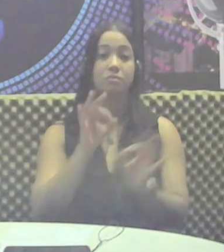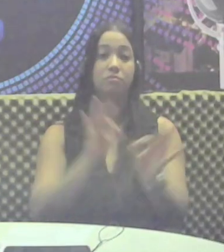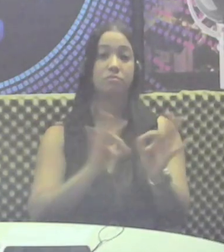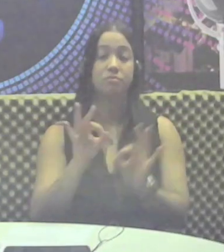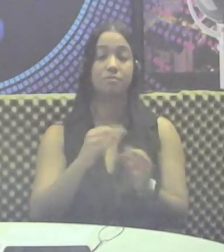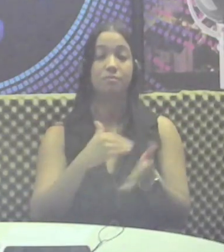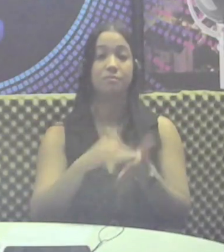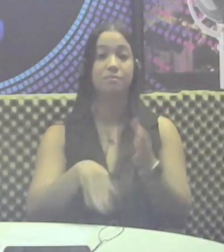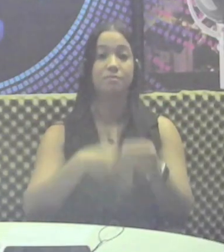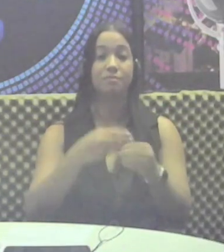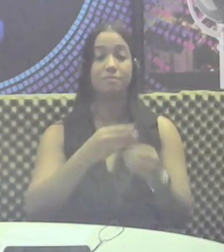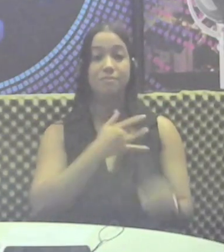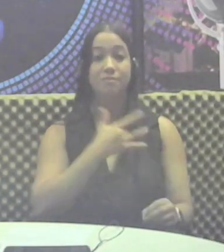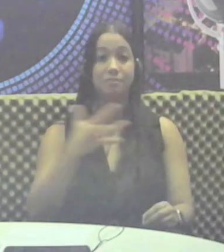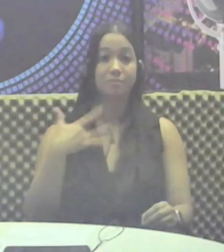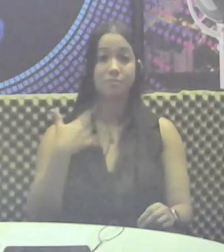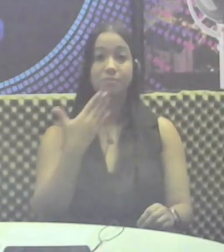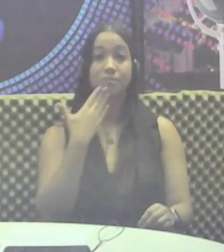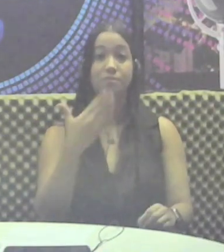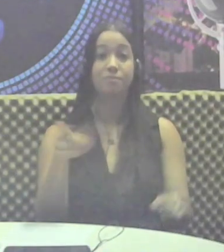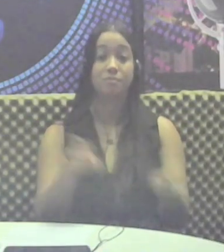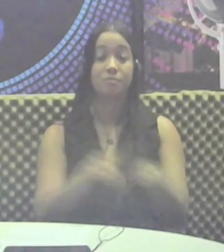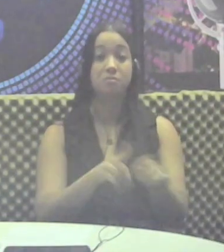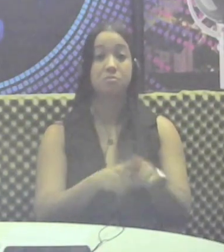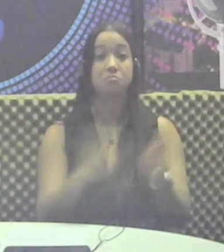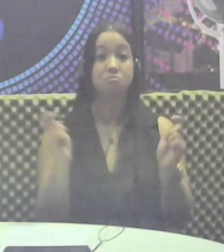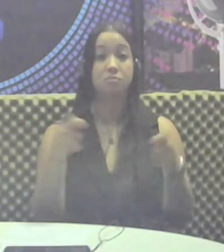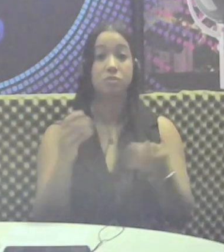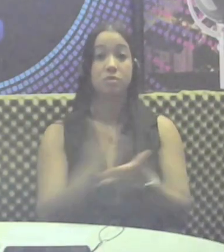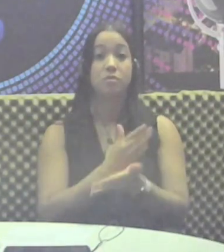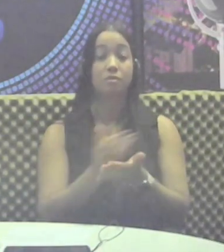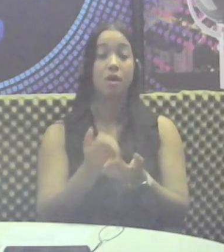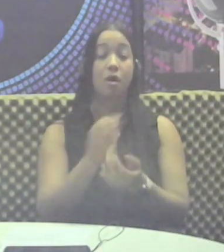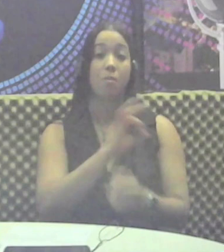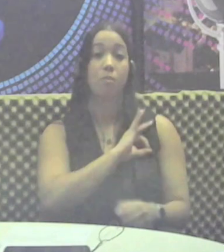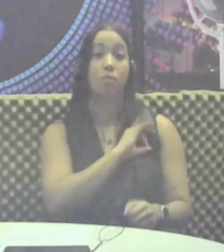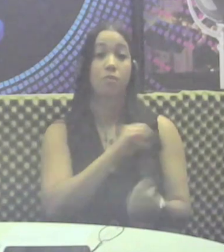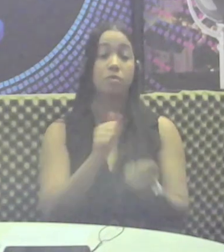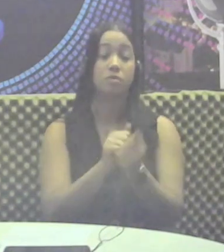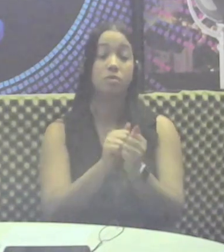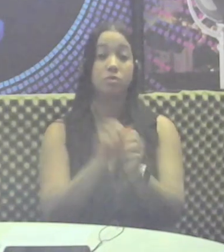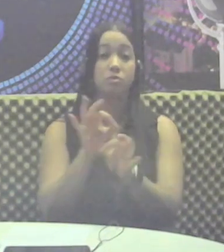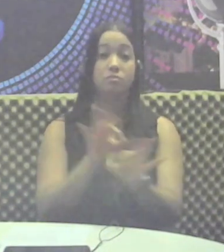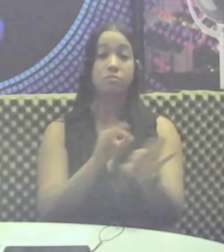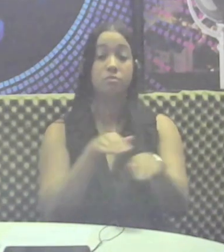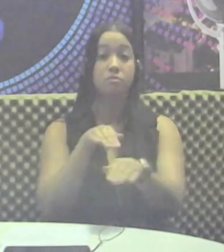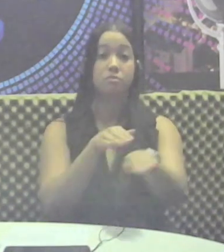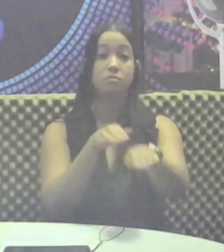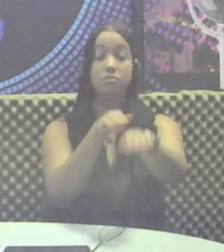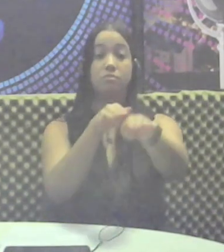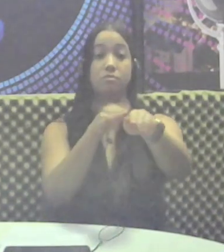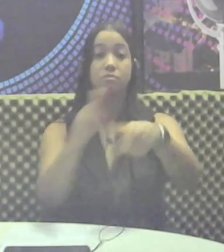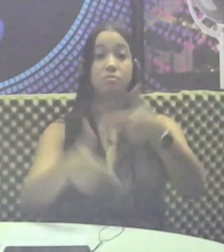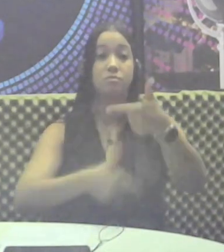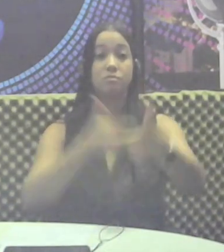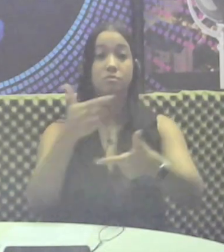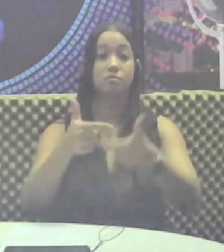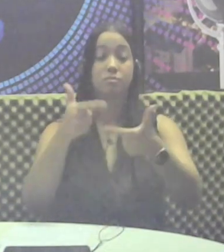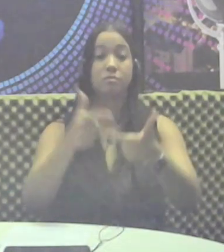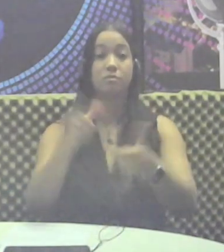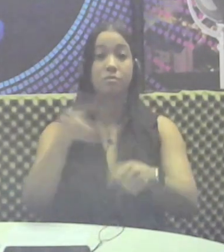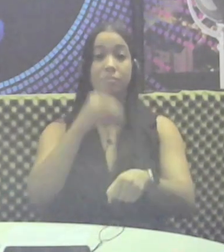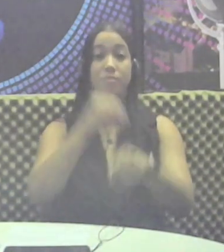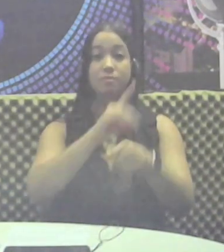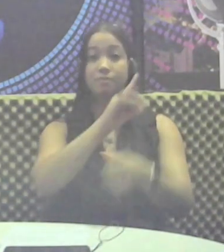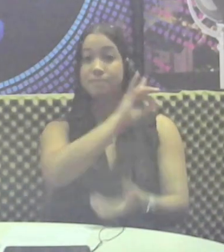Secretaria Municipal de Saúde também vai solicitar a possibilidade de escolta policial para garantir que os trabalhos dentro do movimento Dengue